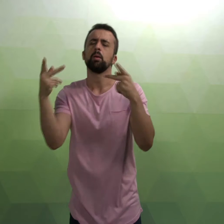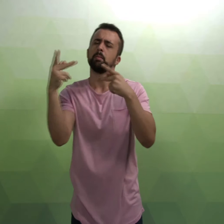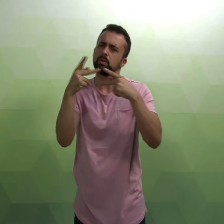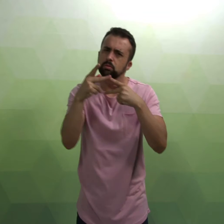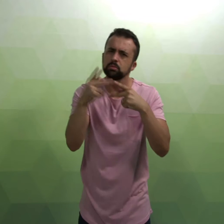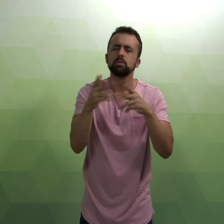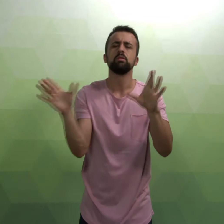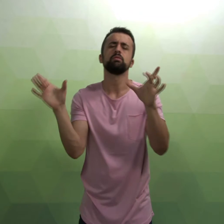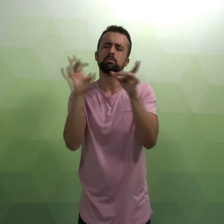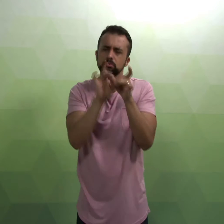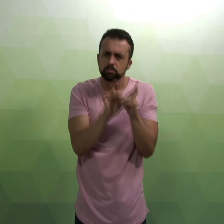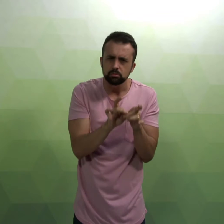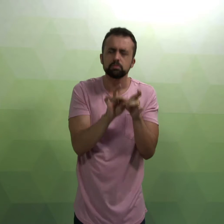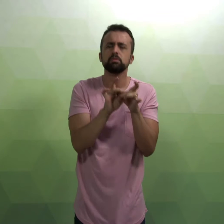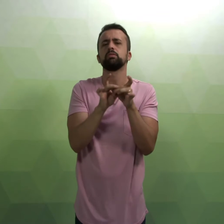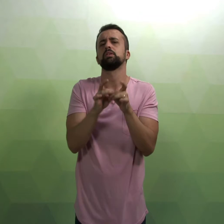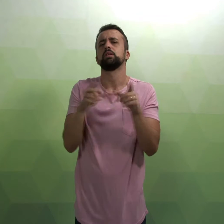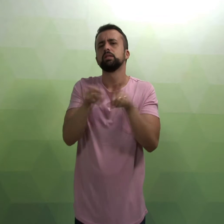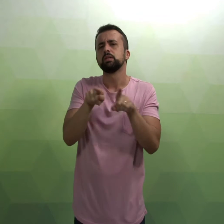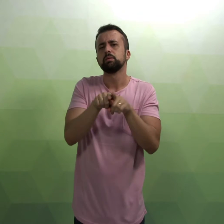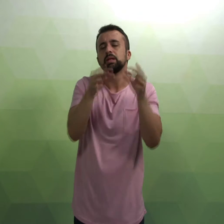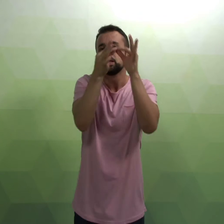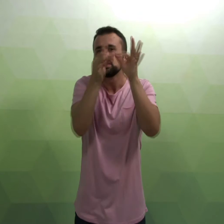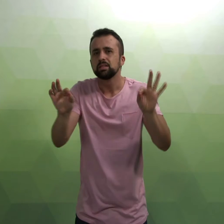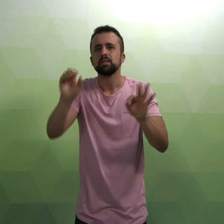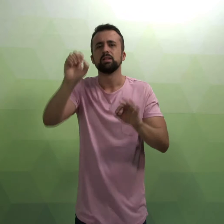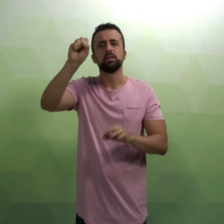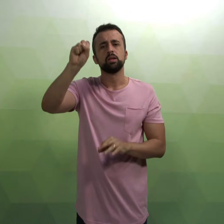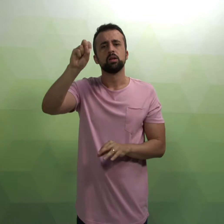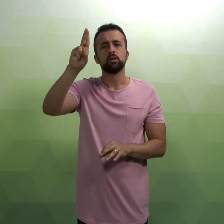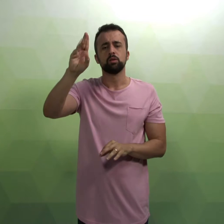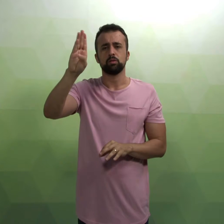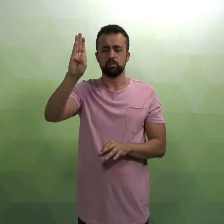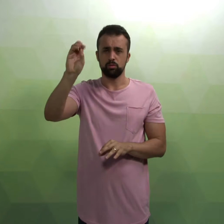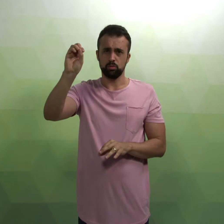além de sentenças subordinadas,